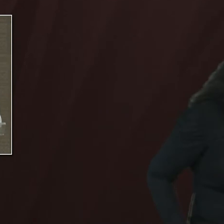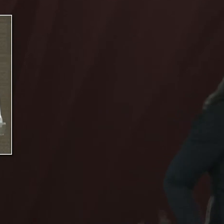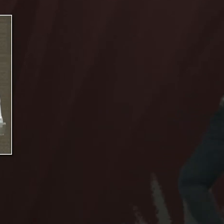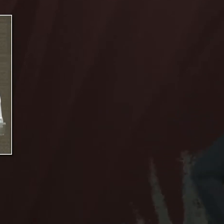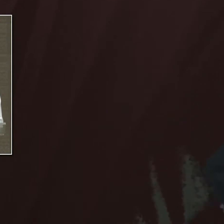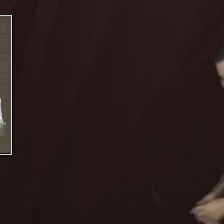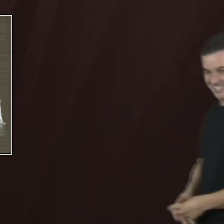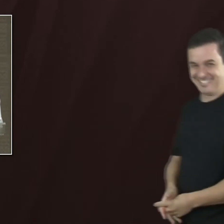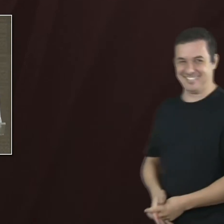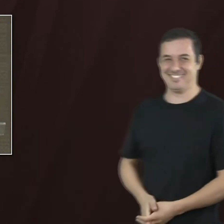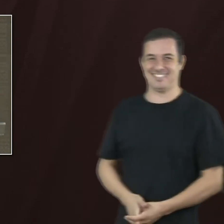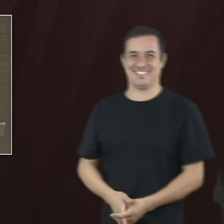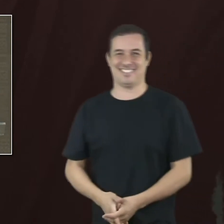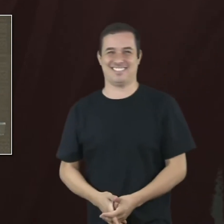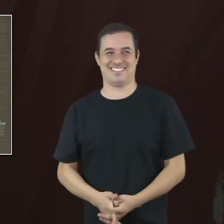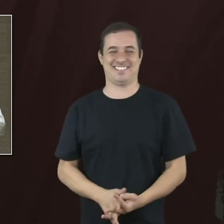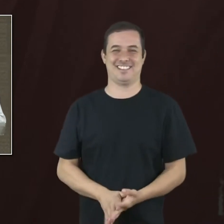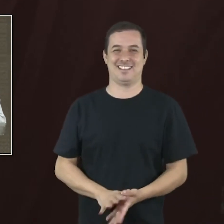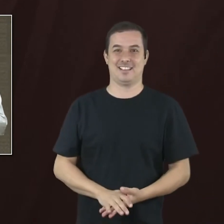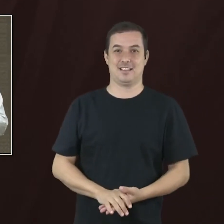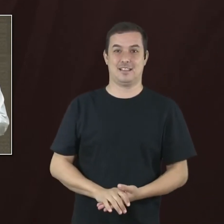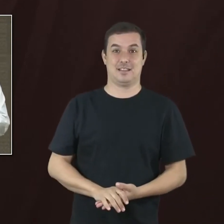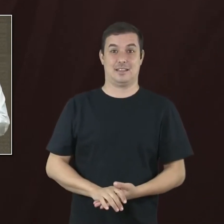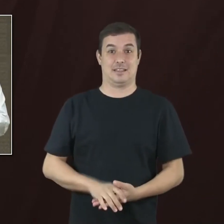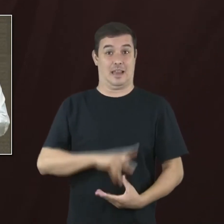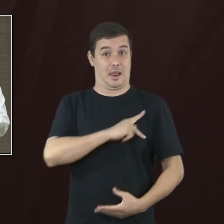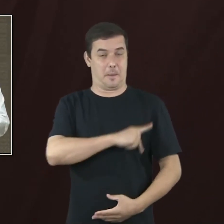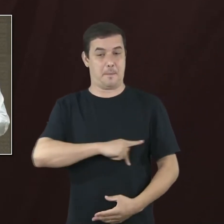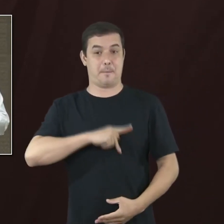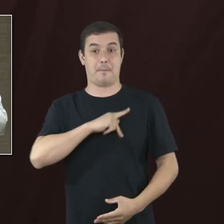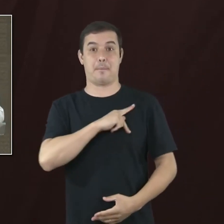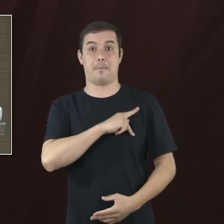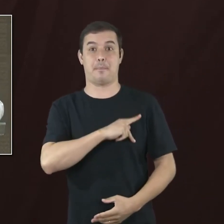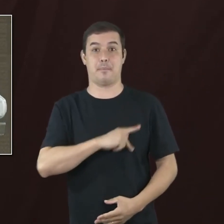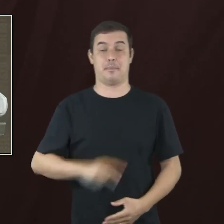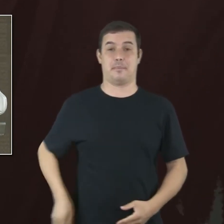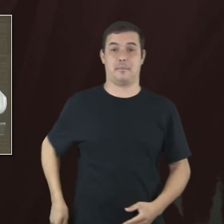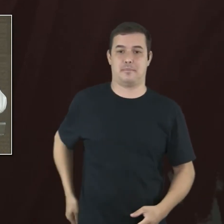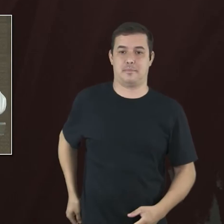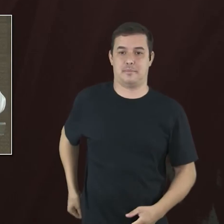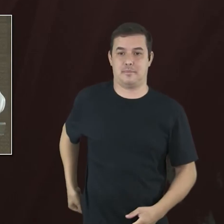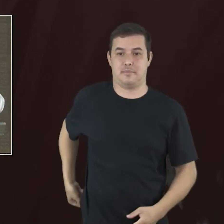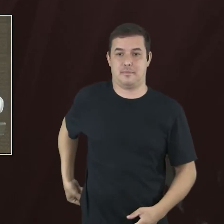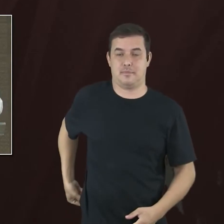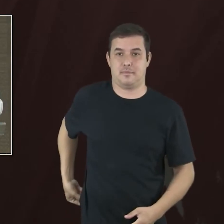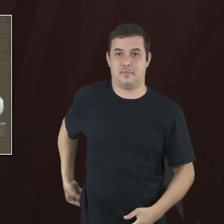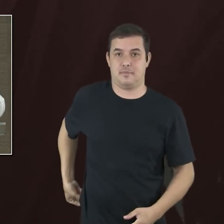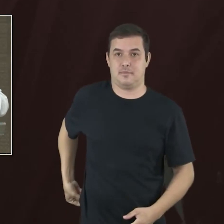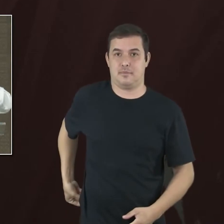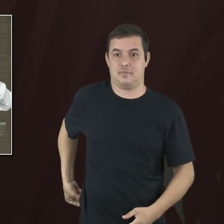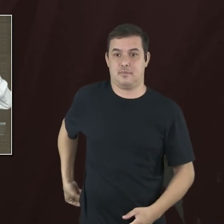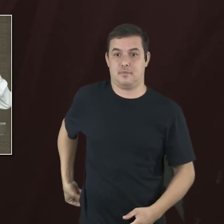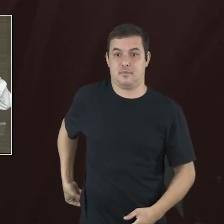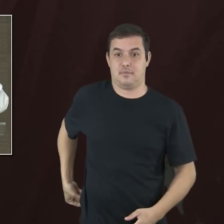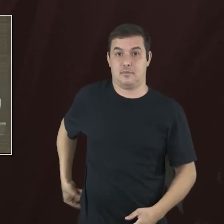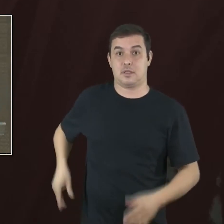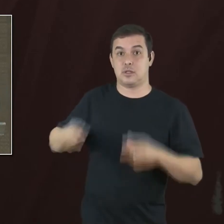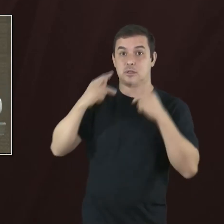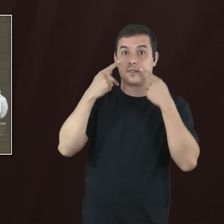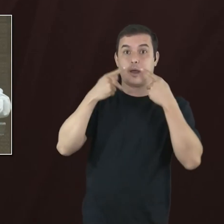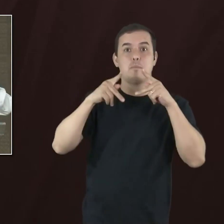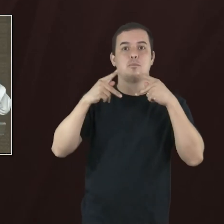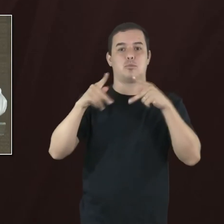dizendo que Paulo teve ocasião de também dar testemunho perante o